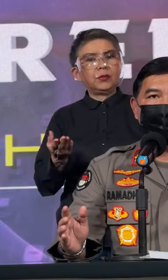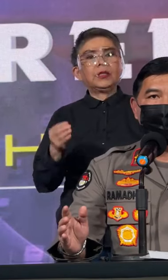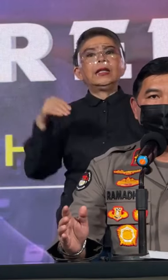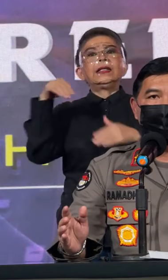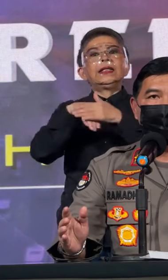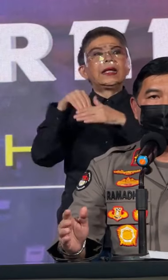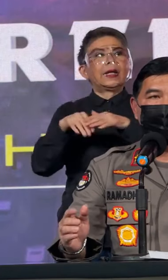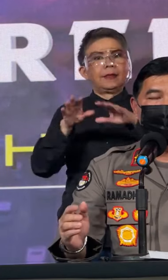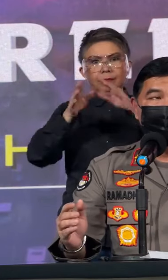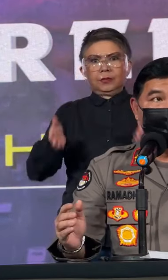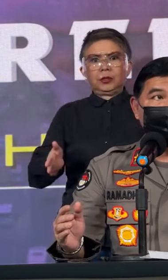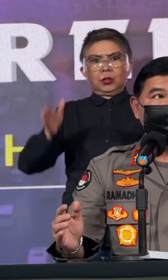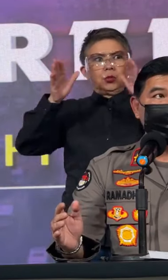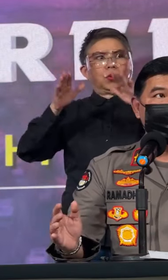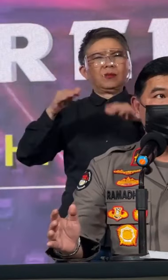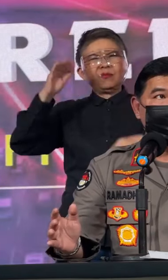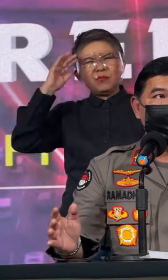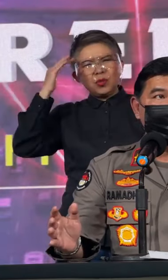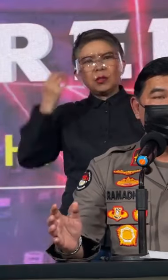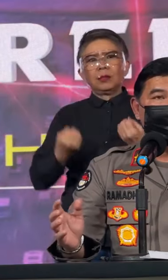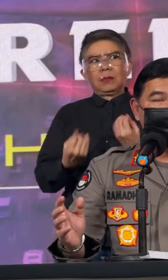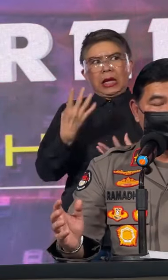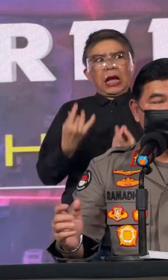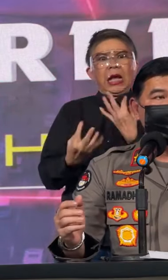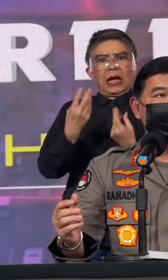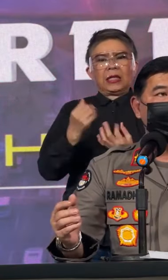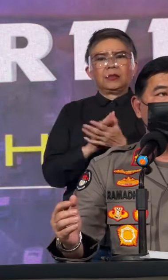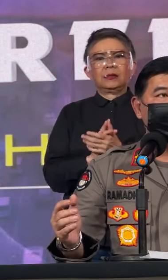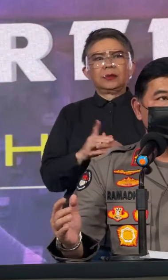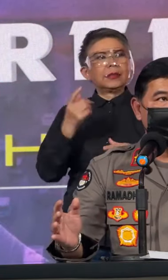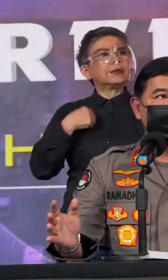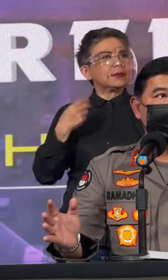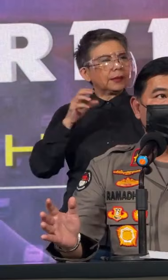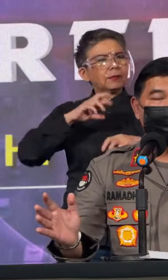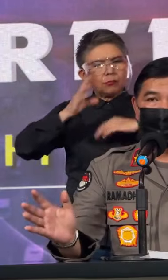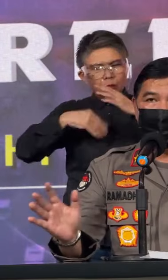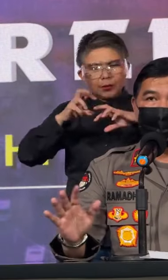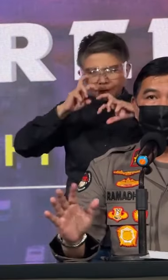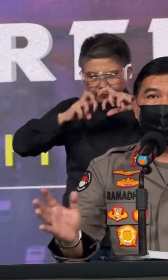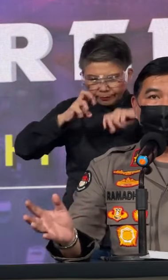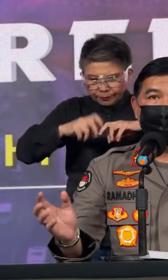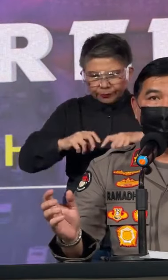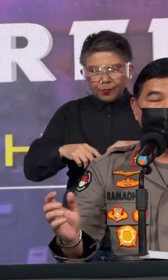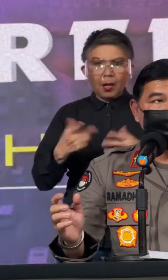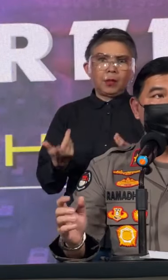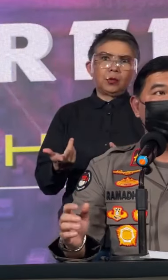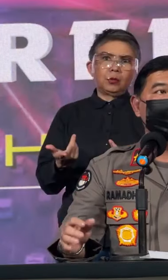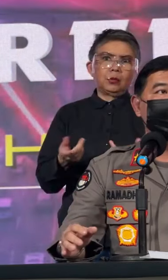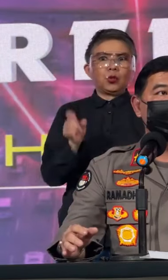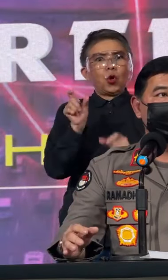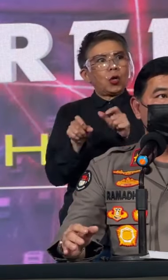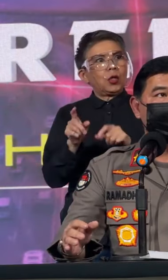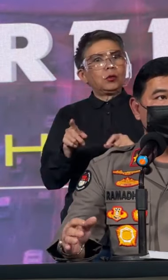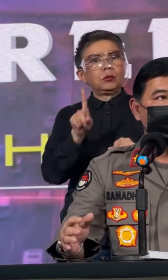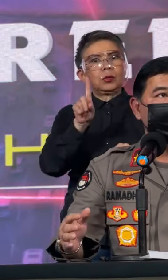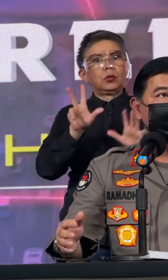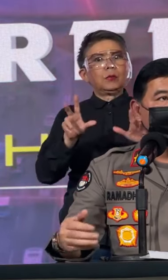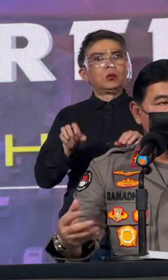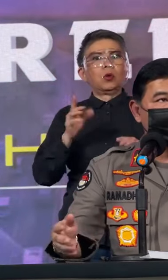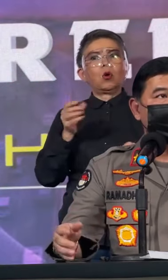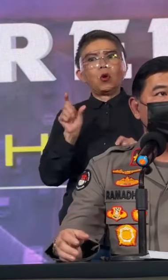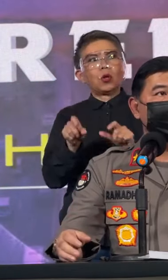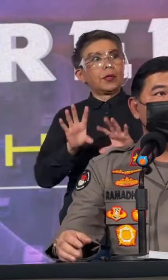dunia diduga karena terbakar itu masih dalam penyelidikan apakah merupakan bagian dari kelompok tersebut atau